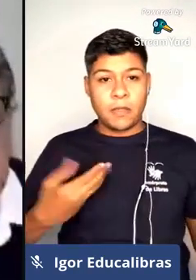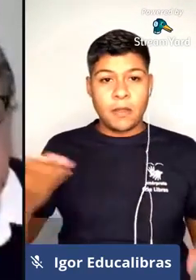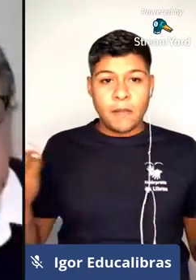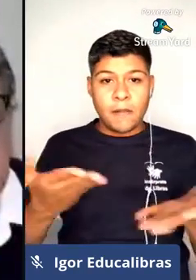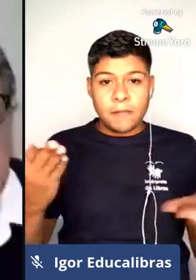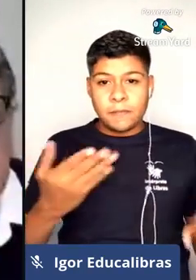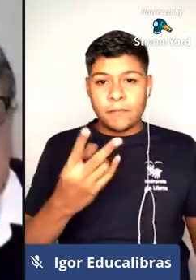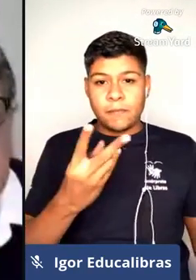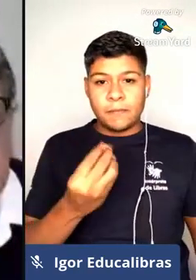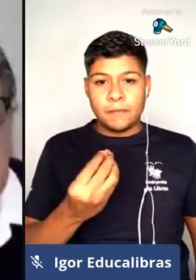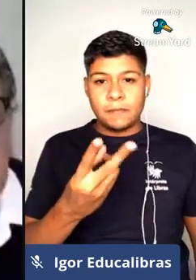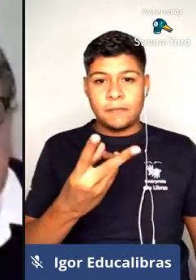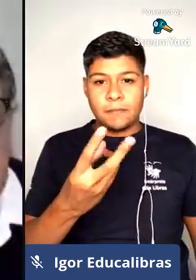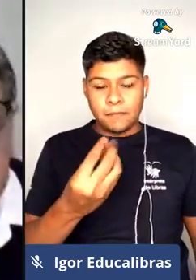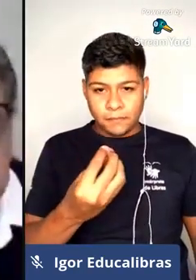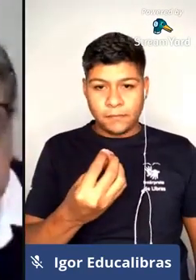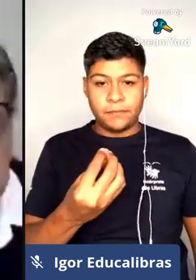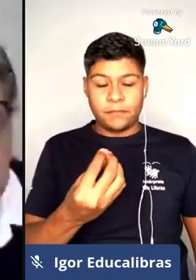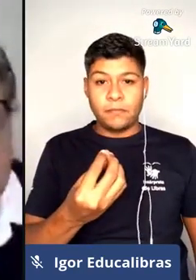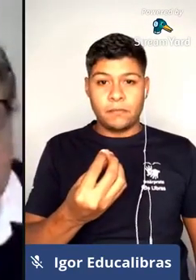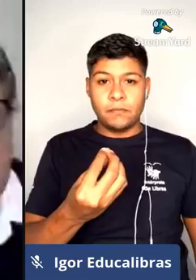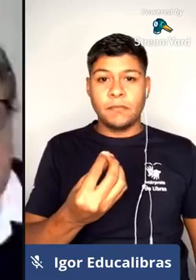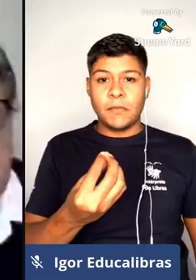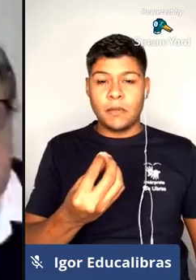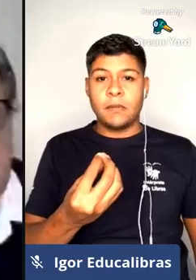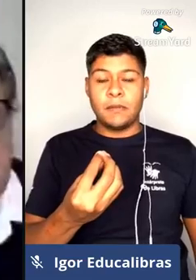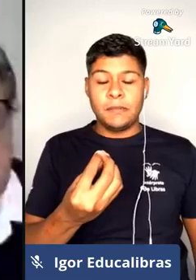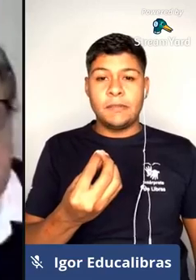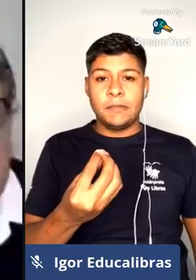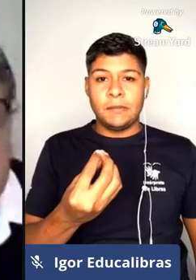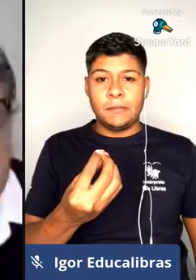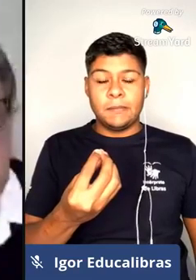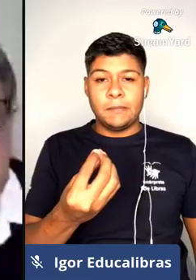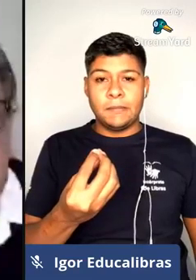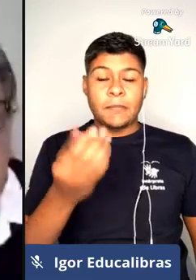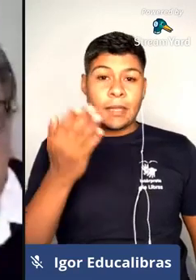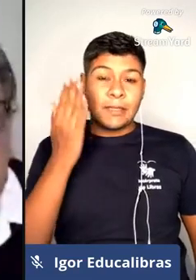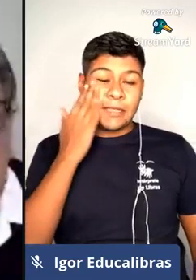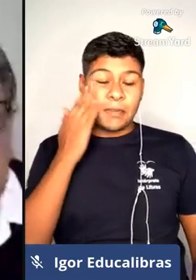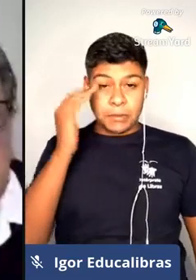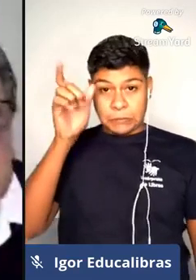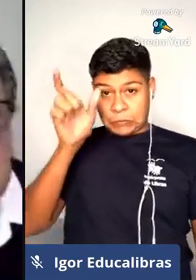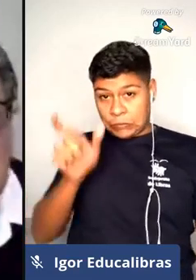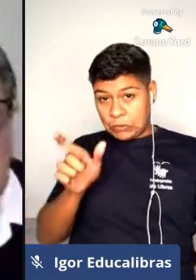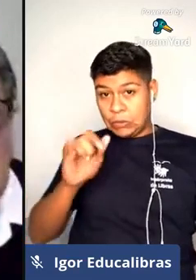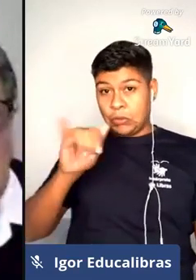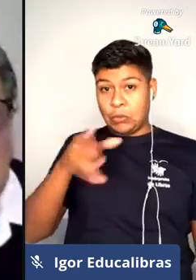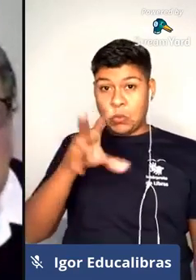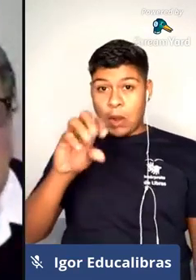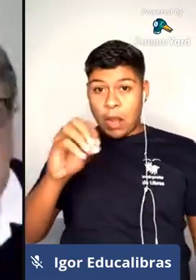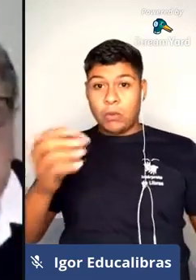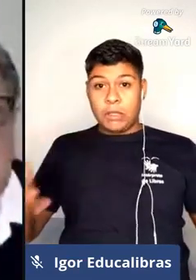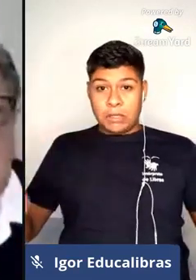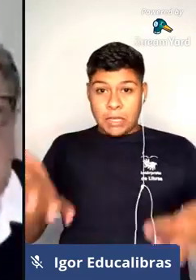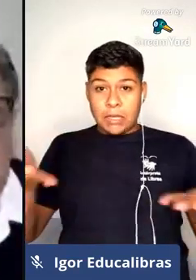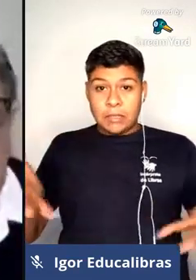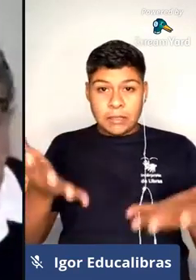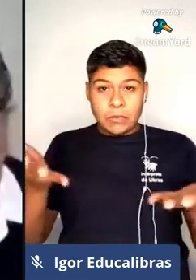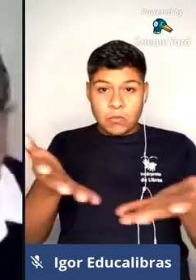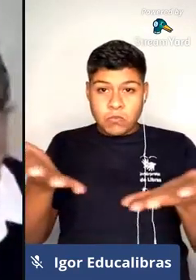na 48ª edição. No JOMEX, a interação foi muito